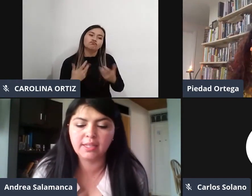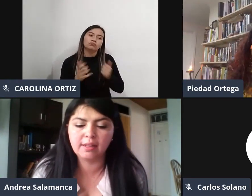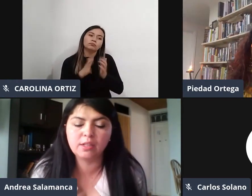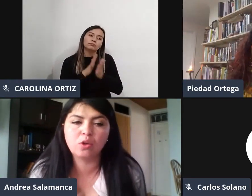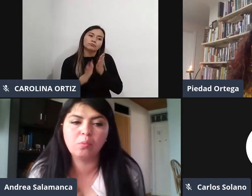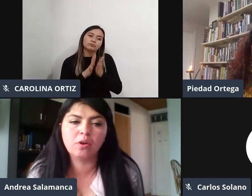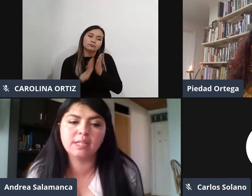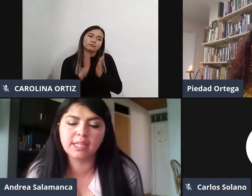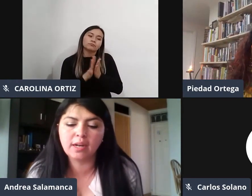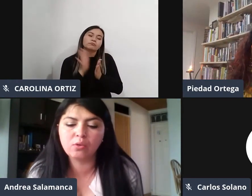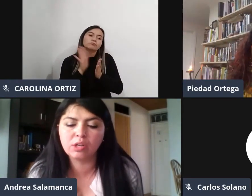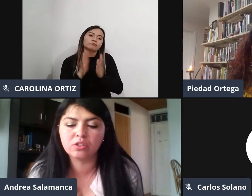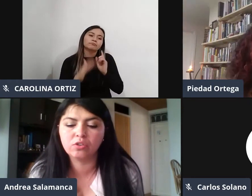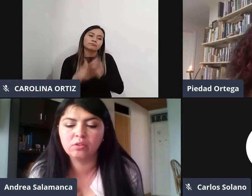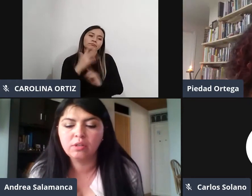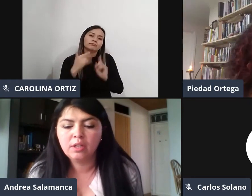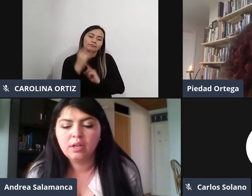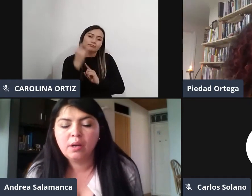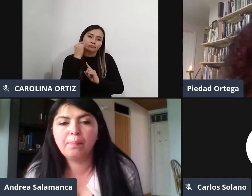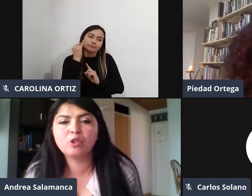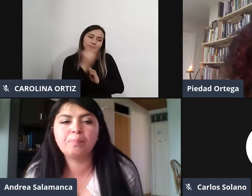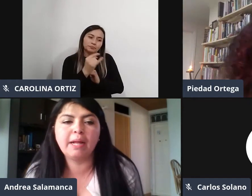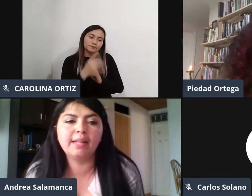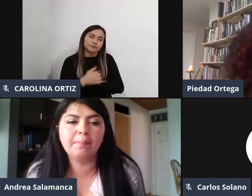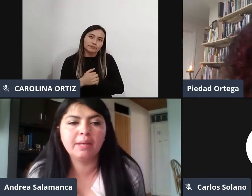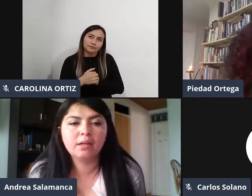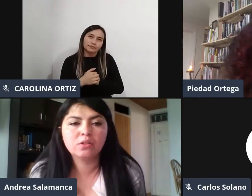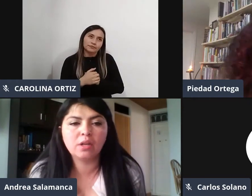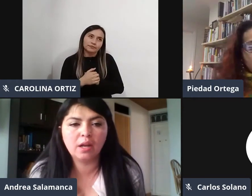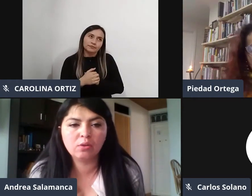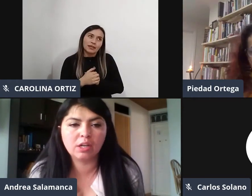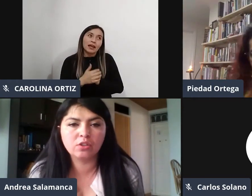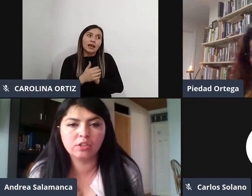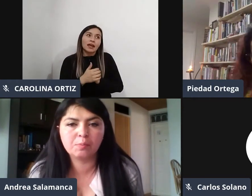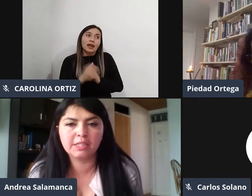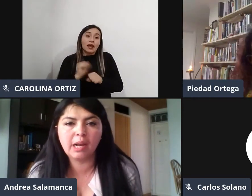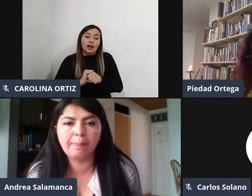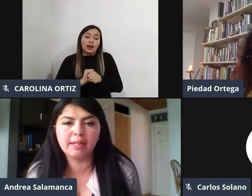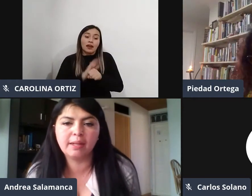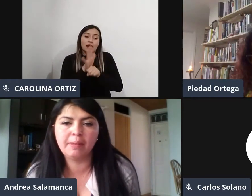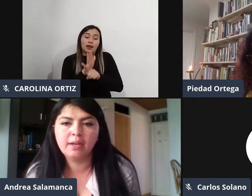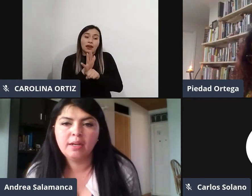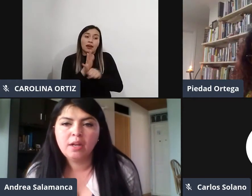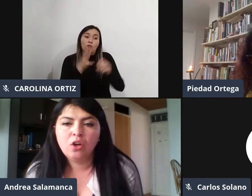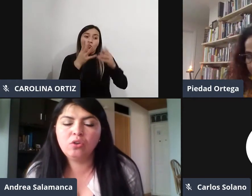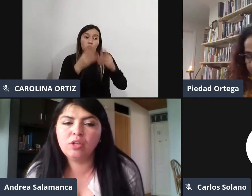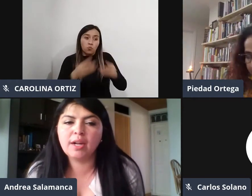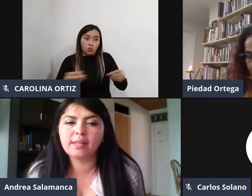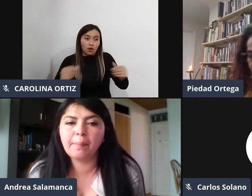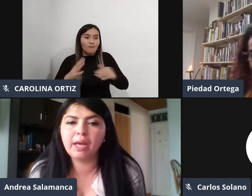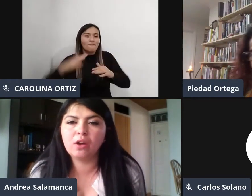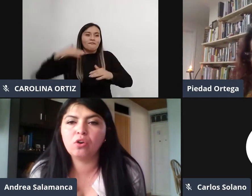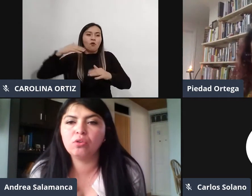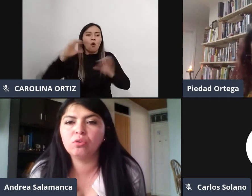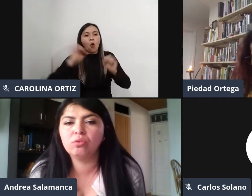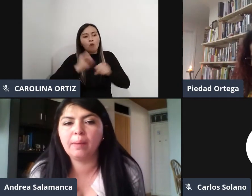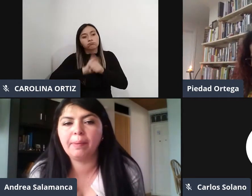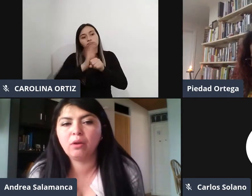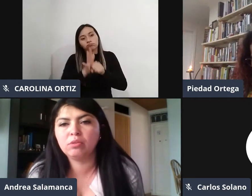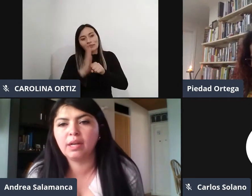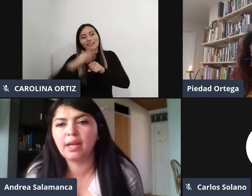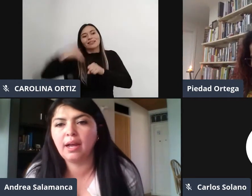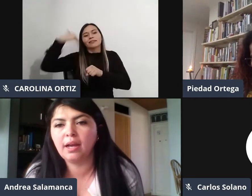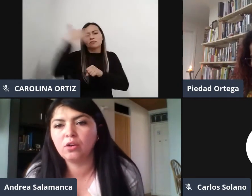bien interesante y es cómo debe ser la educación post-pandemia, o sea, la educación después de la pandemia, y unirla también con